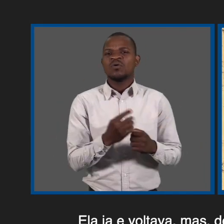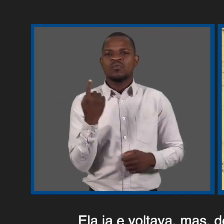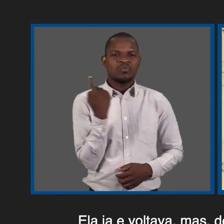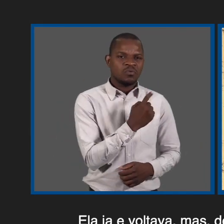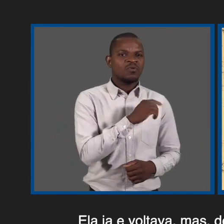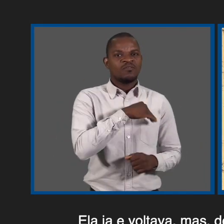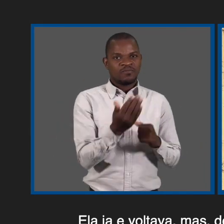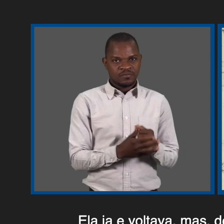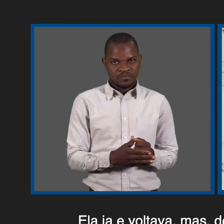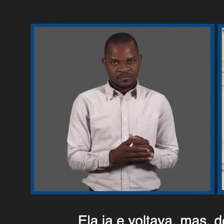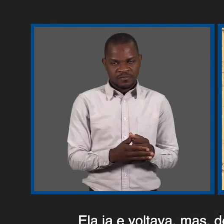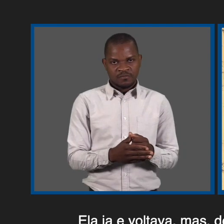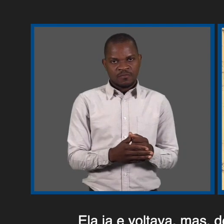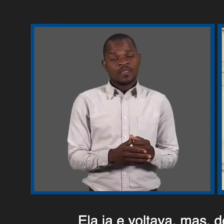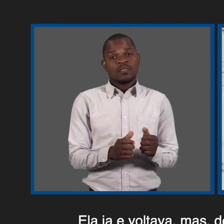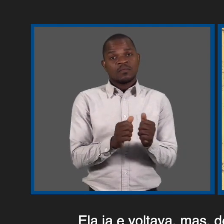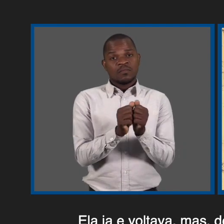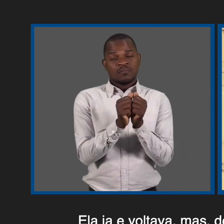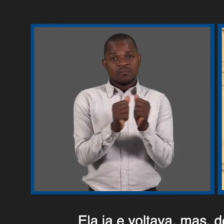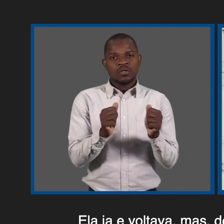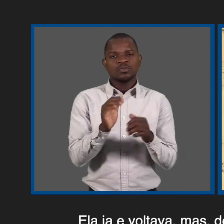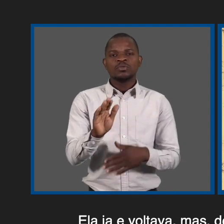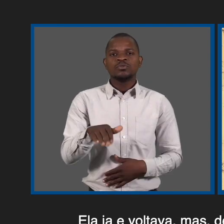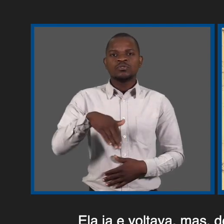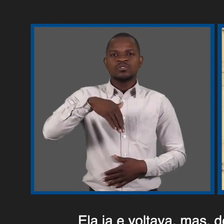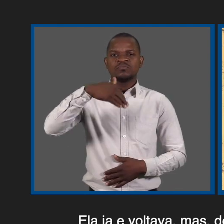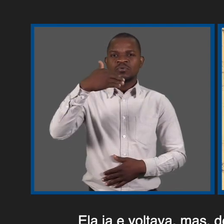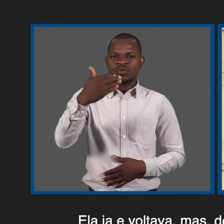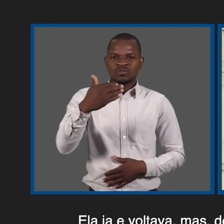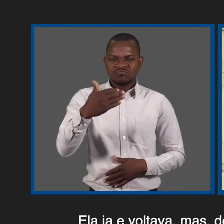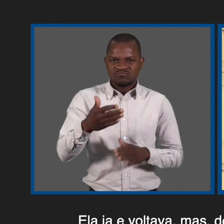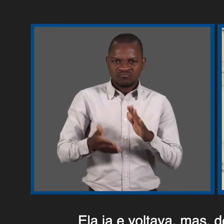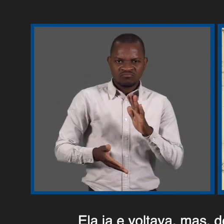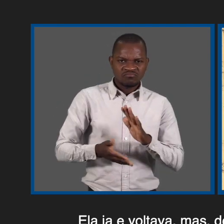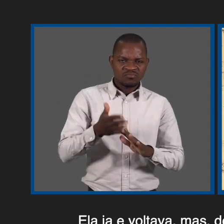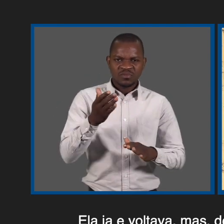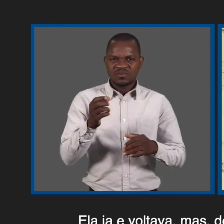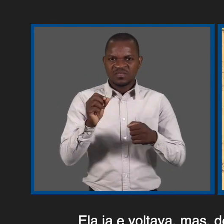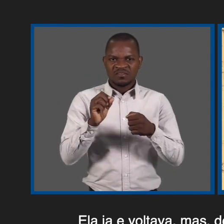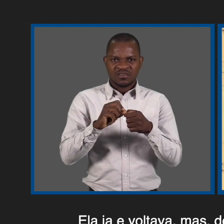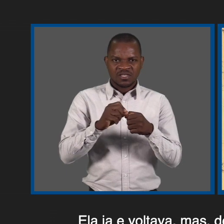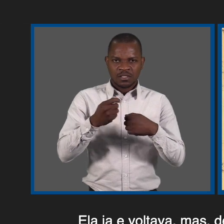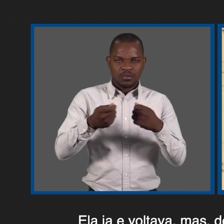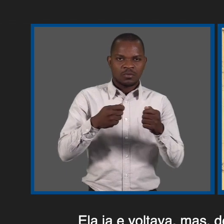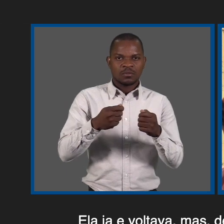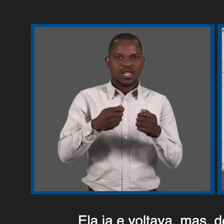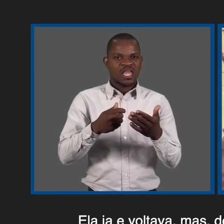e ia, e voltava, e ia, e voltava, e ia. Está certo. Pois as tantas, quando começou,